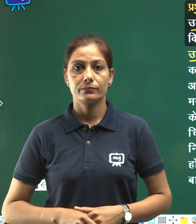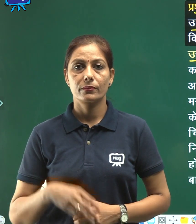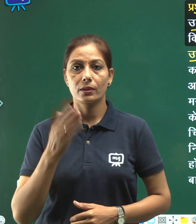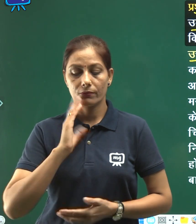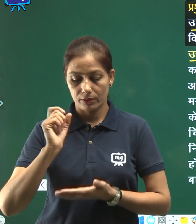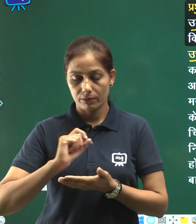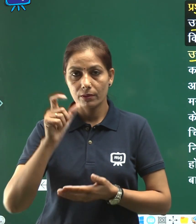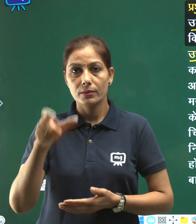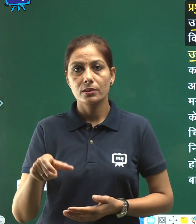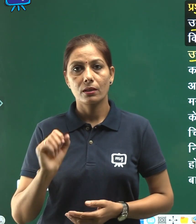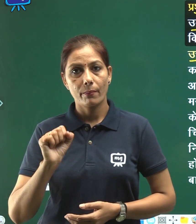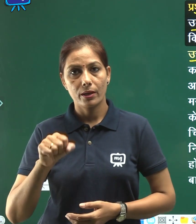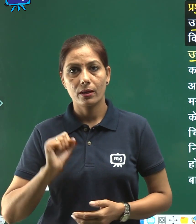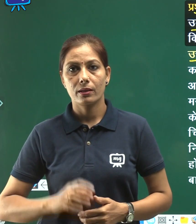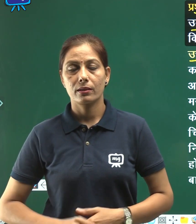कि